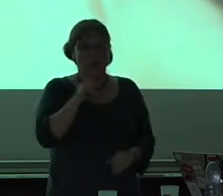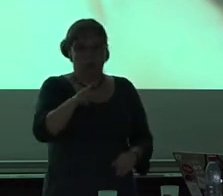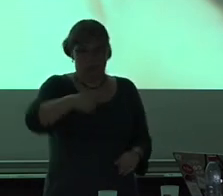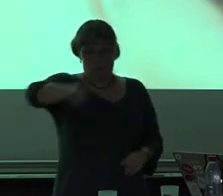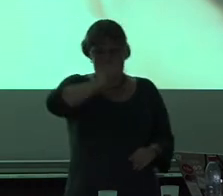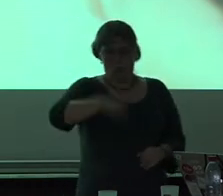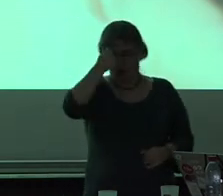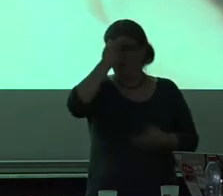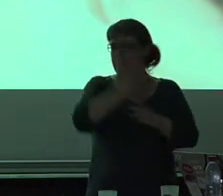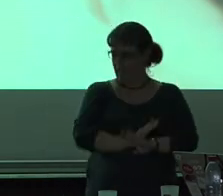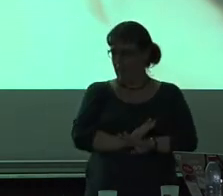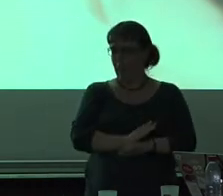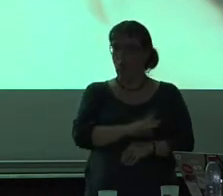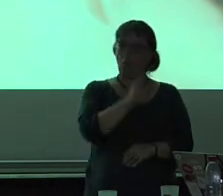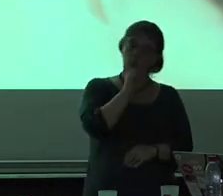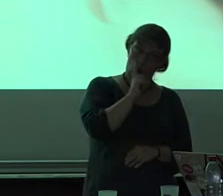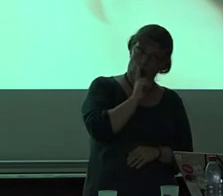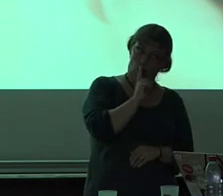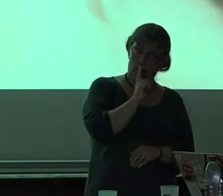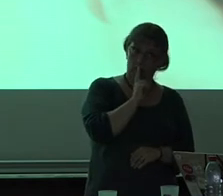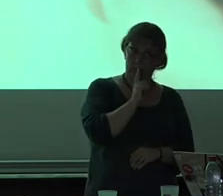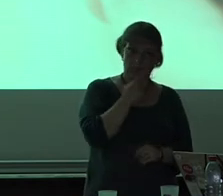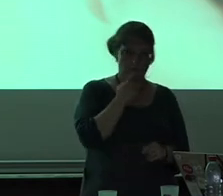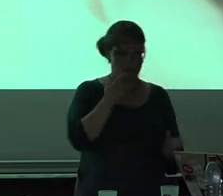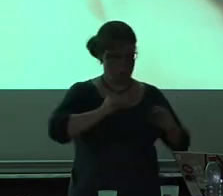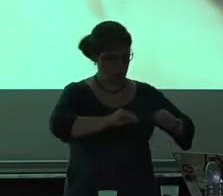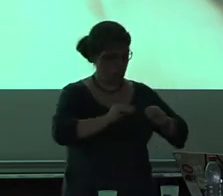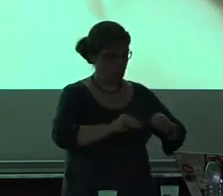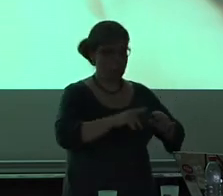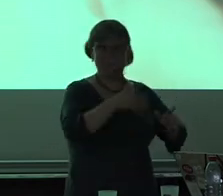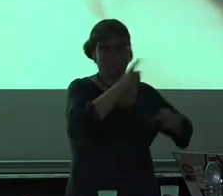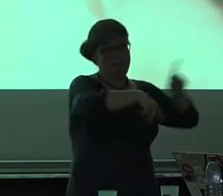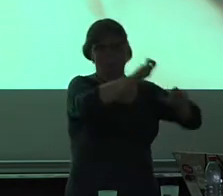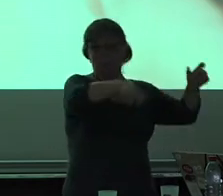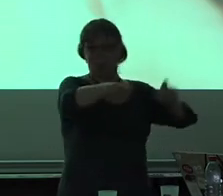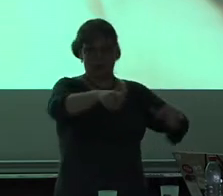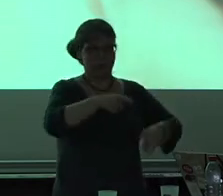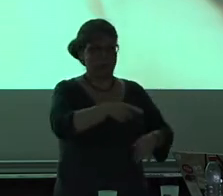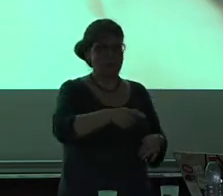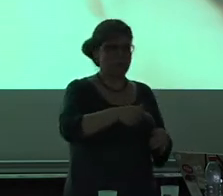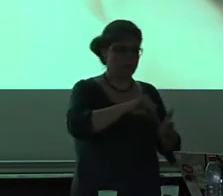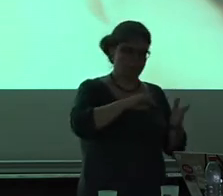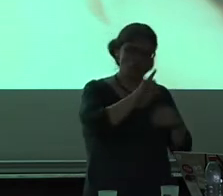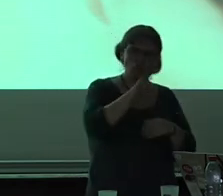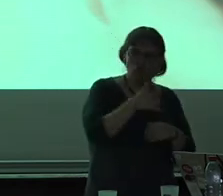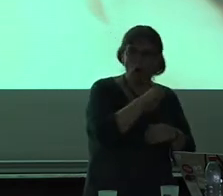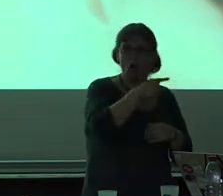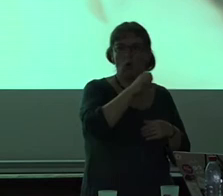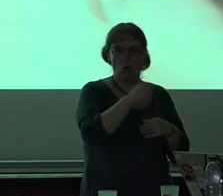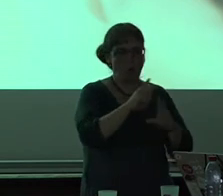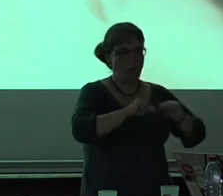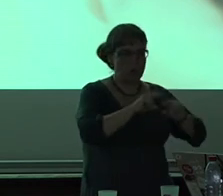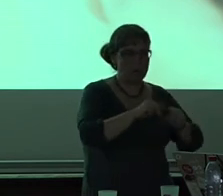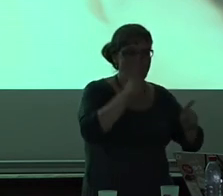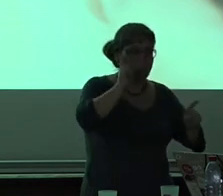donc donnez un exemple à ces personnes, donnez une raison d'être à votre cours, expliquez pourquoi il faut apprendre Django, et donnez aussi du